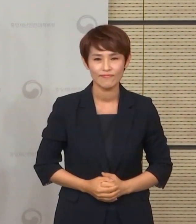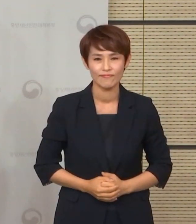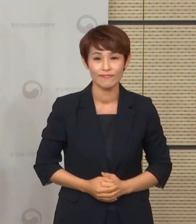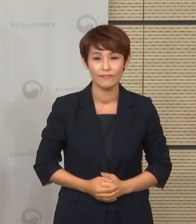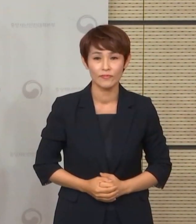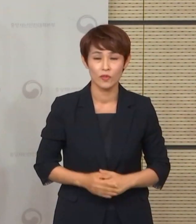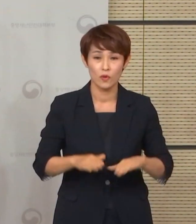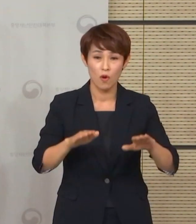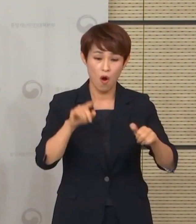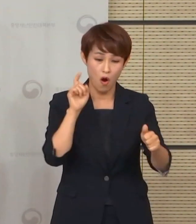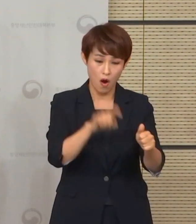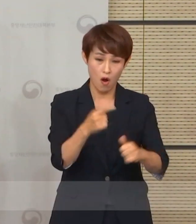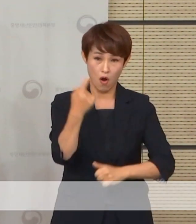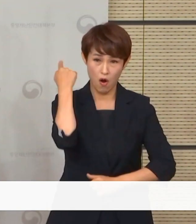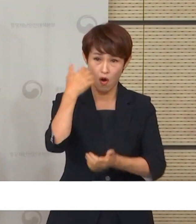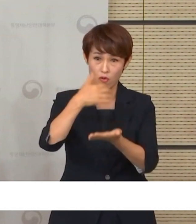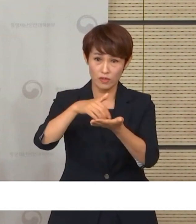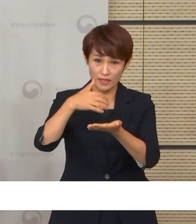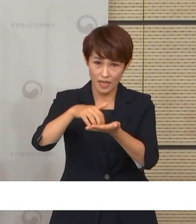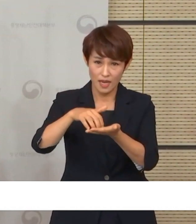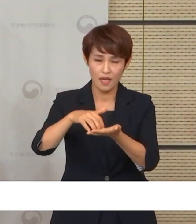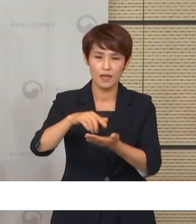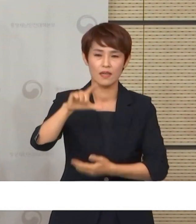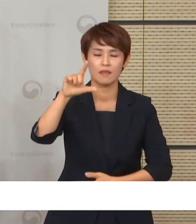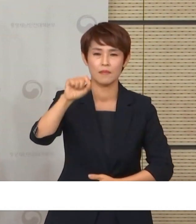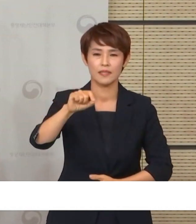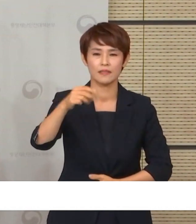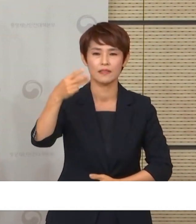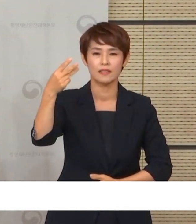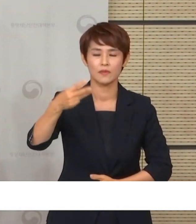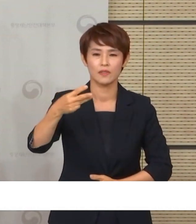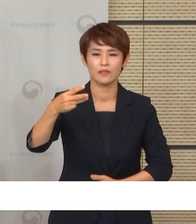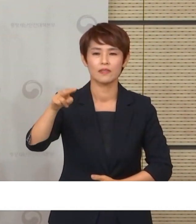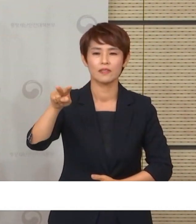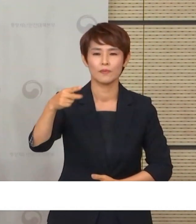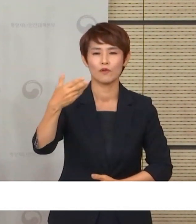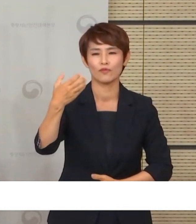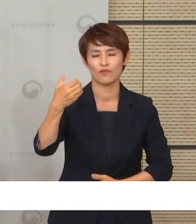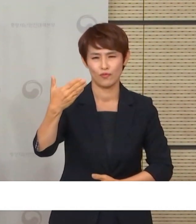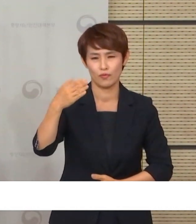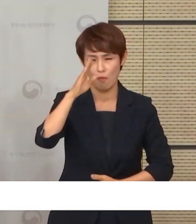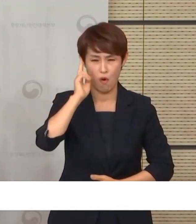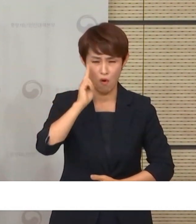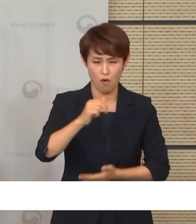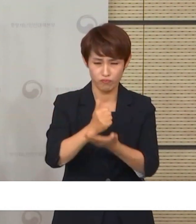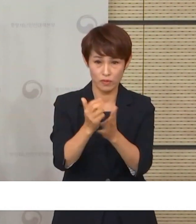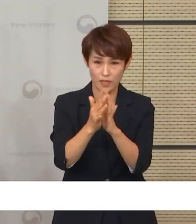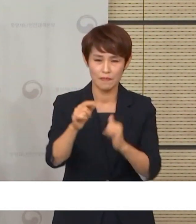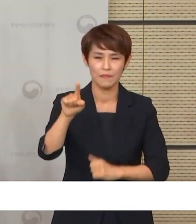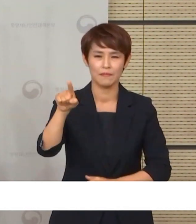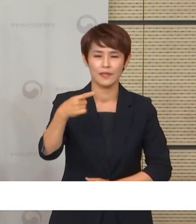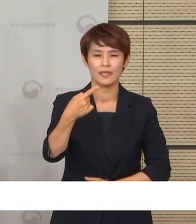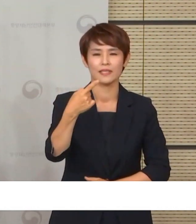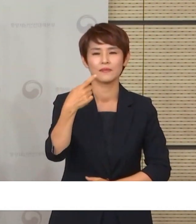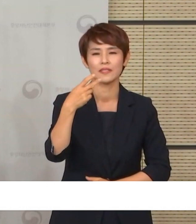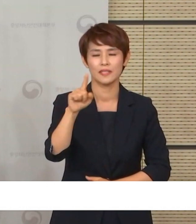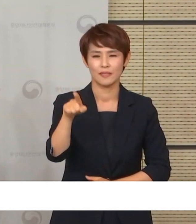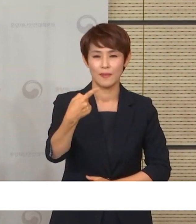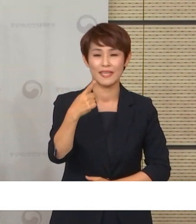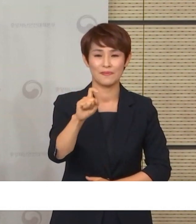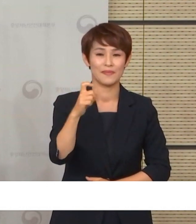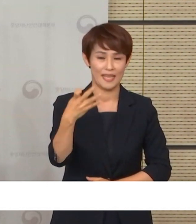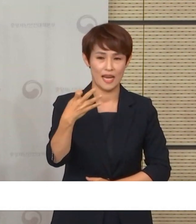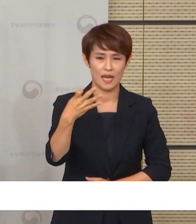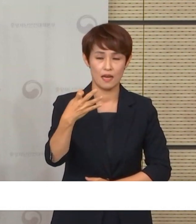오늘 확진 자수는 국내 규준 만 3299 명이며 위증 쪽 한잔은 114명 사망자는